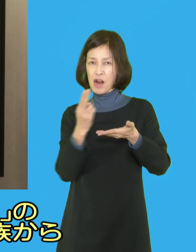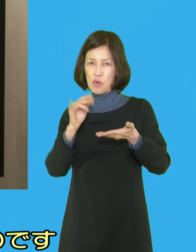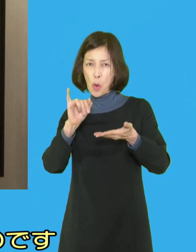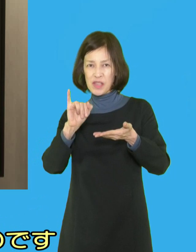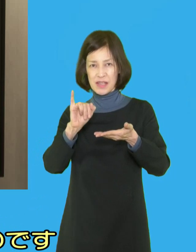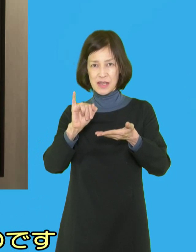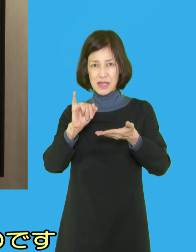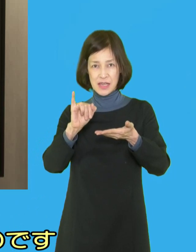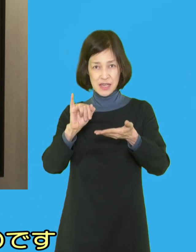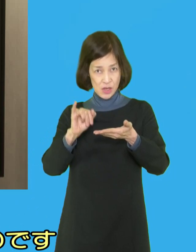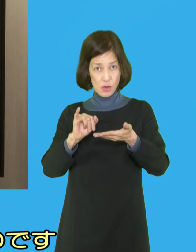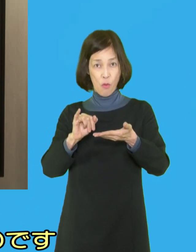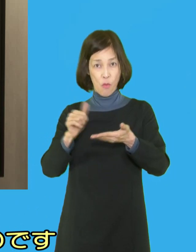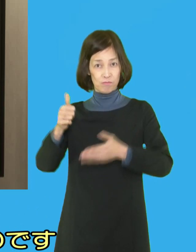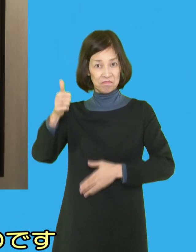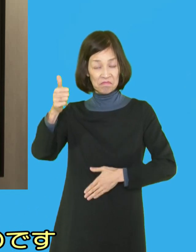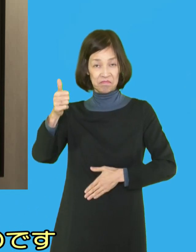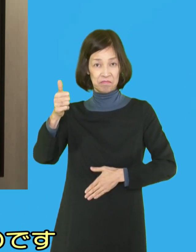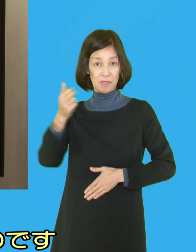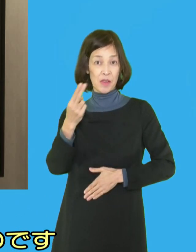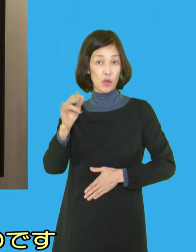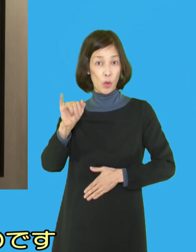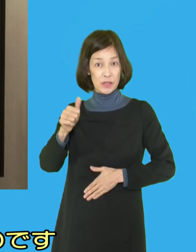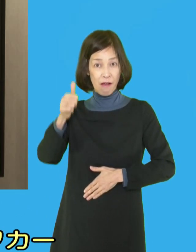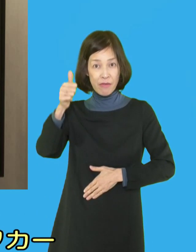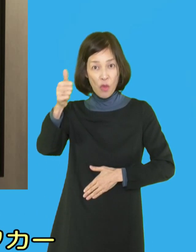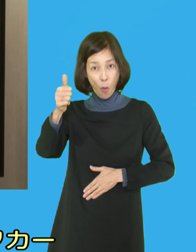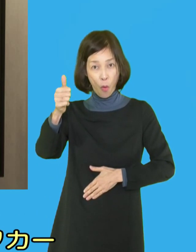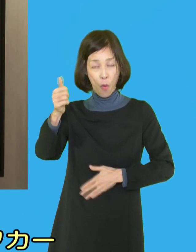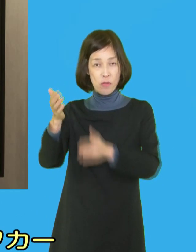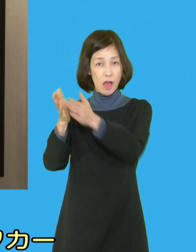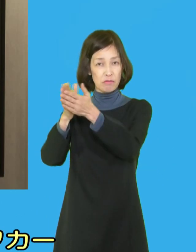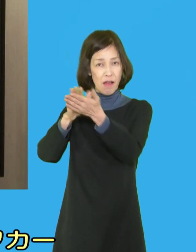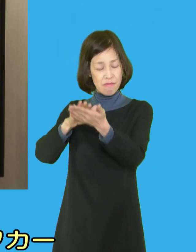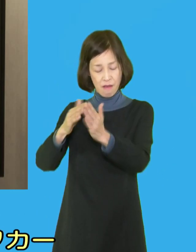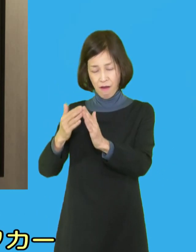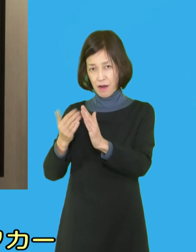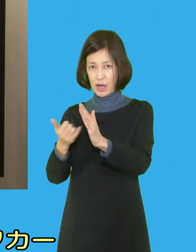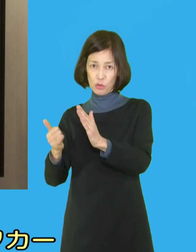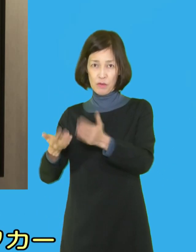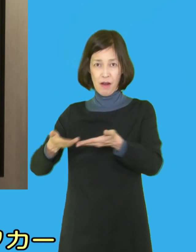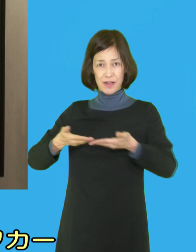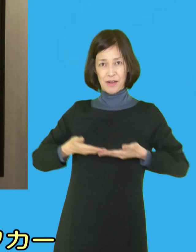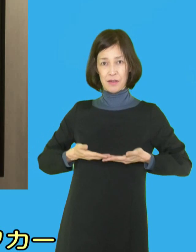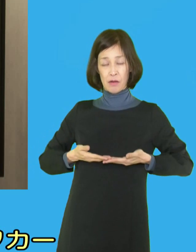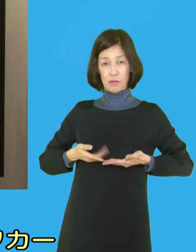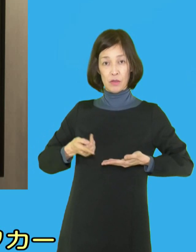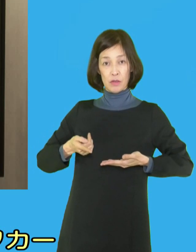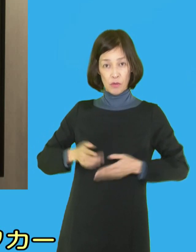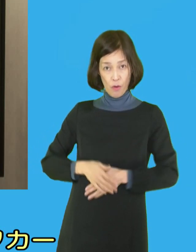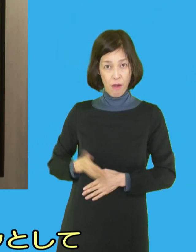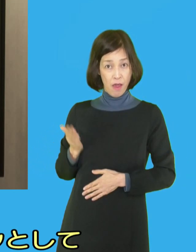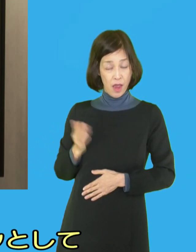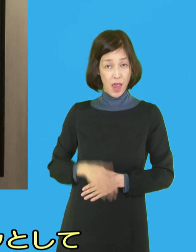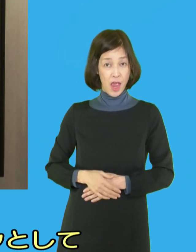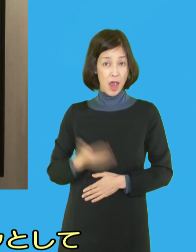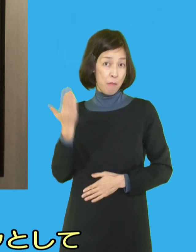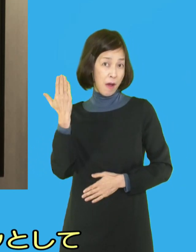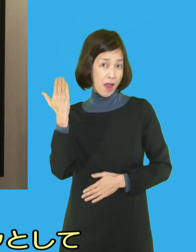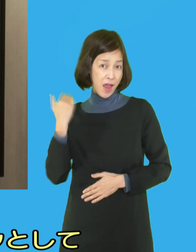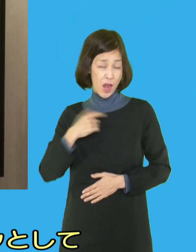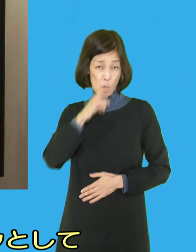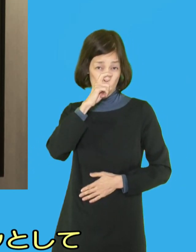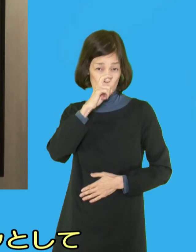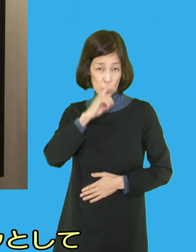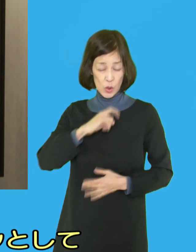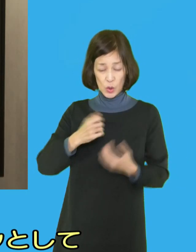からお預かりしているものですが、これがあったりこちらヒストリックカーですね、 BMW の